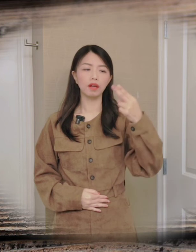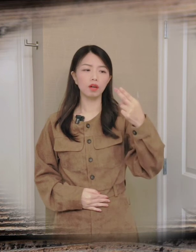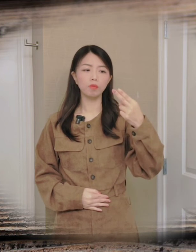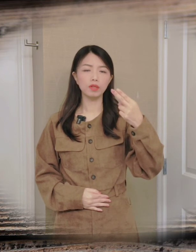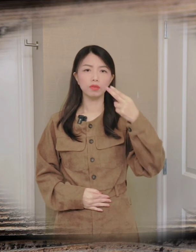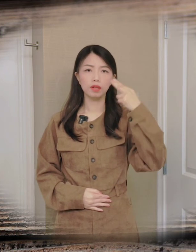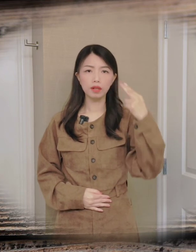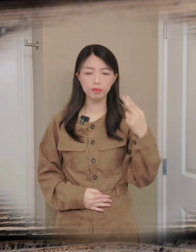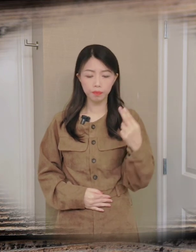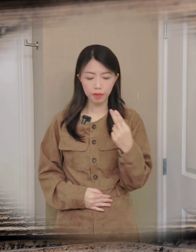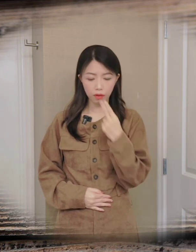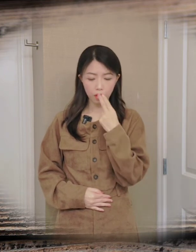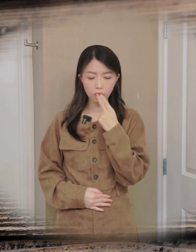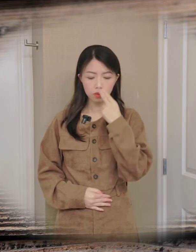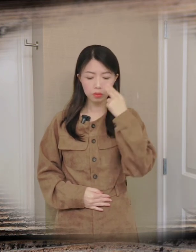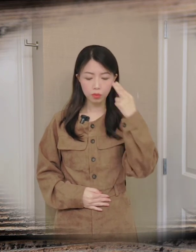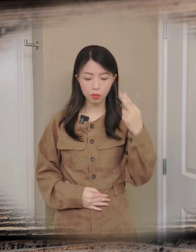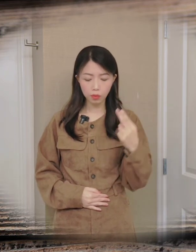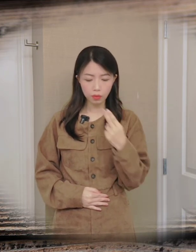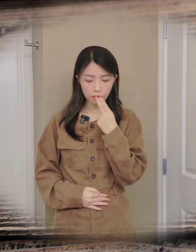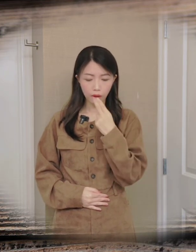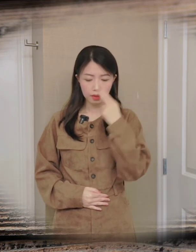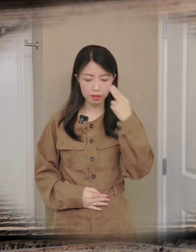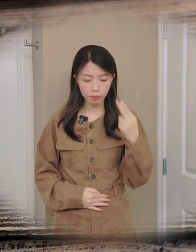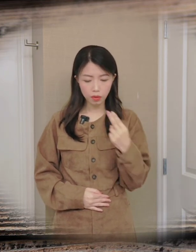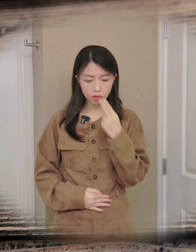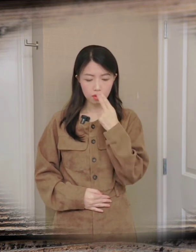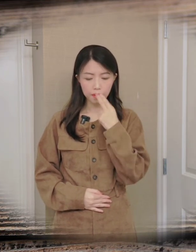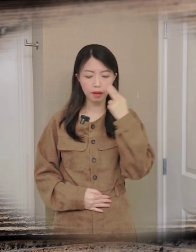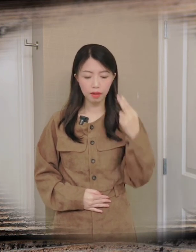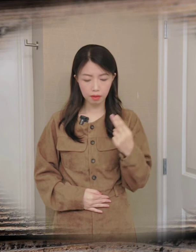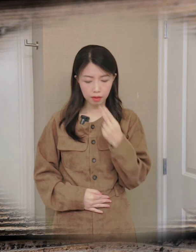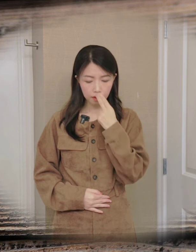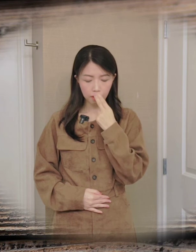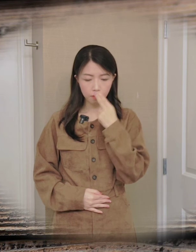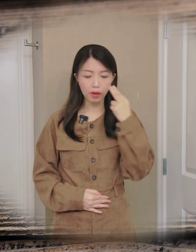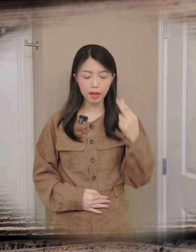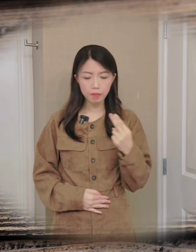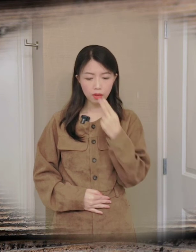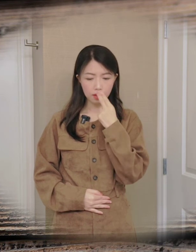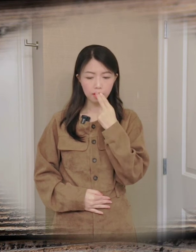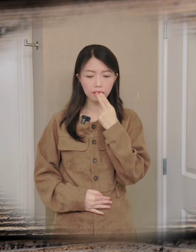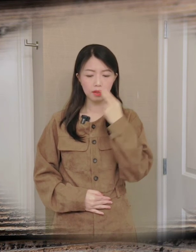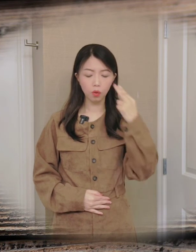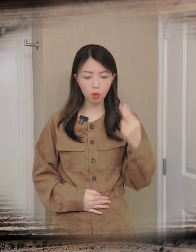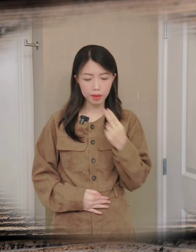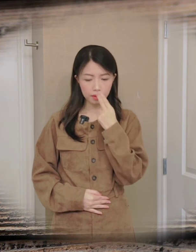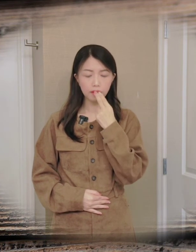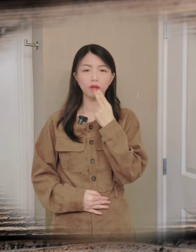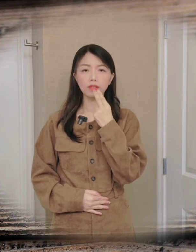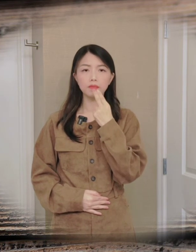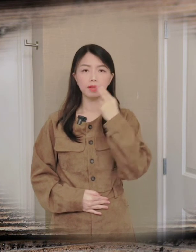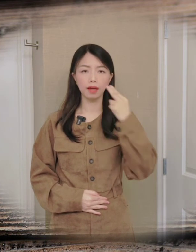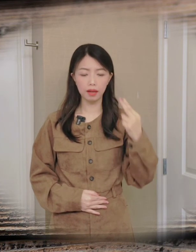수어는 검지중지를 이렇게 코 쪽으로 들어가듯이 표현해 주시면 뭔가 생명이 있는, 호흡이